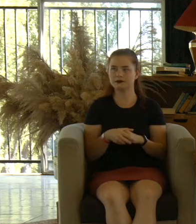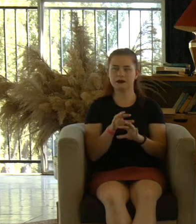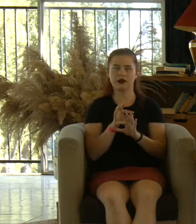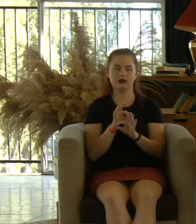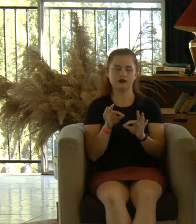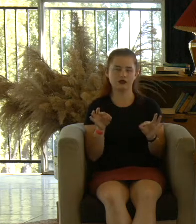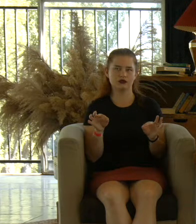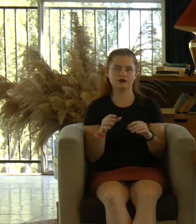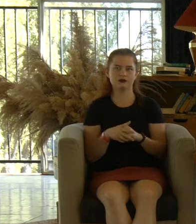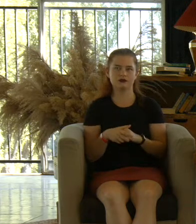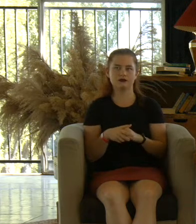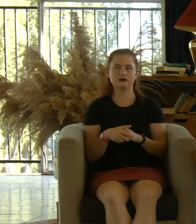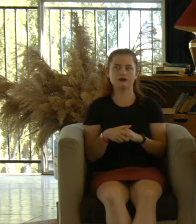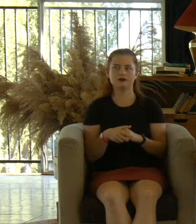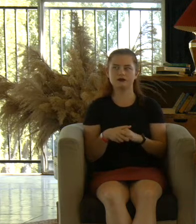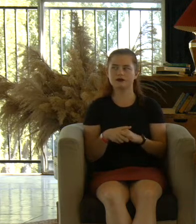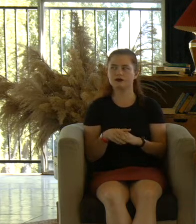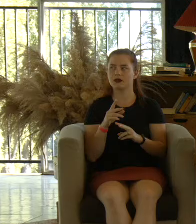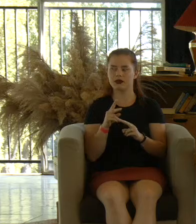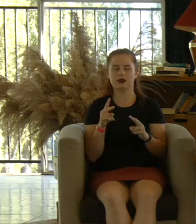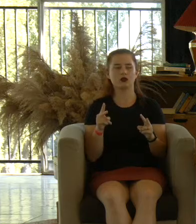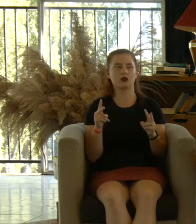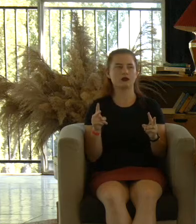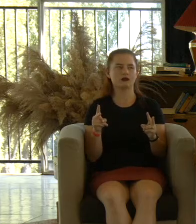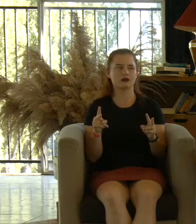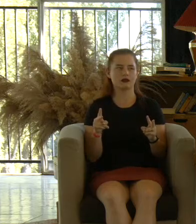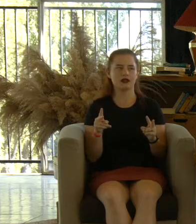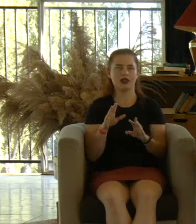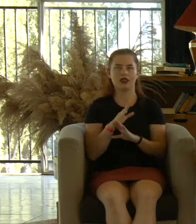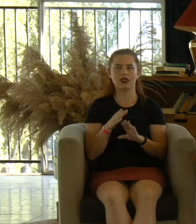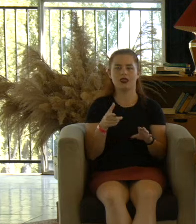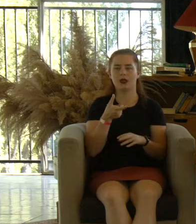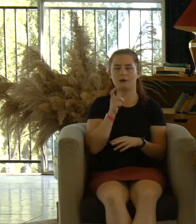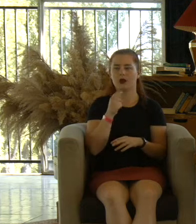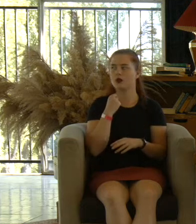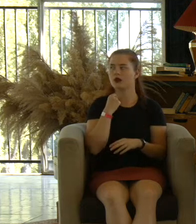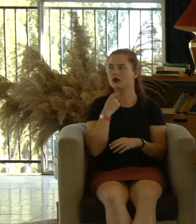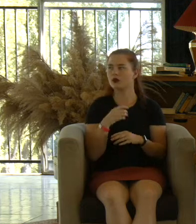Отлично. Кто не пьет